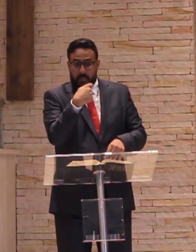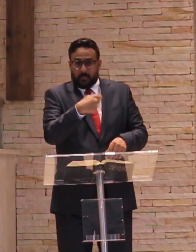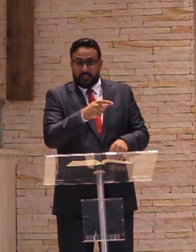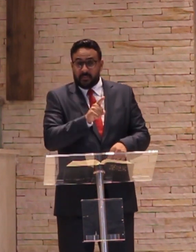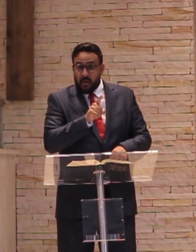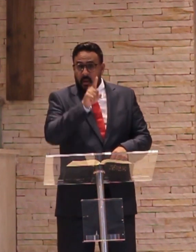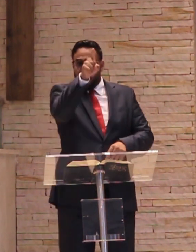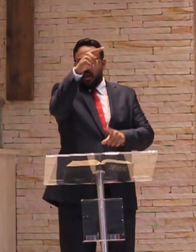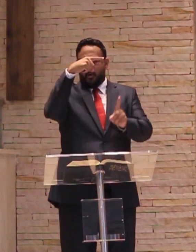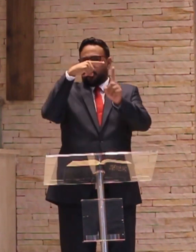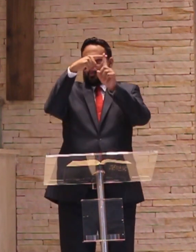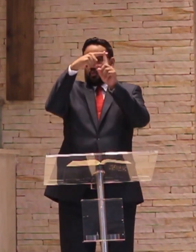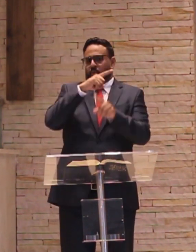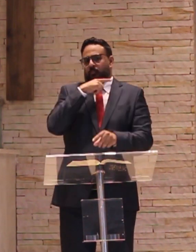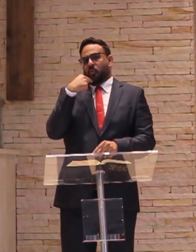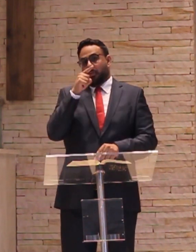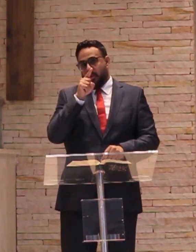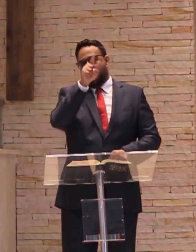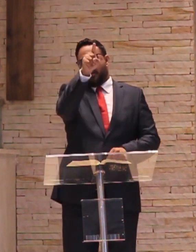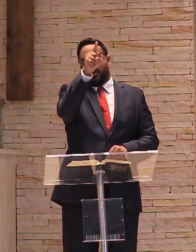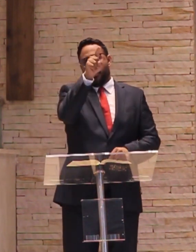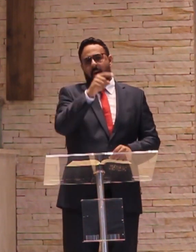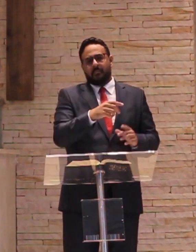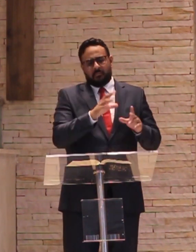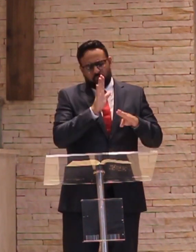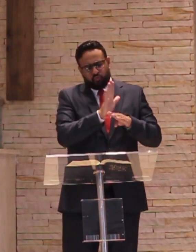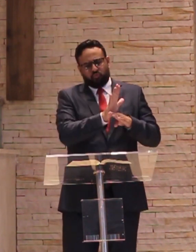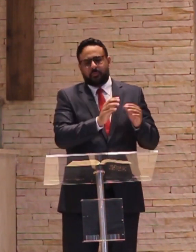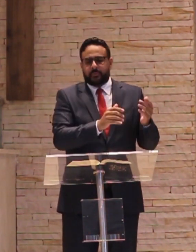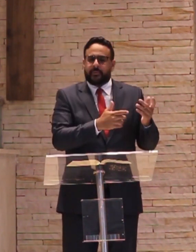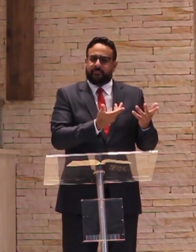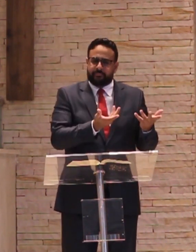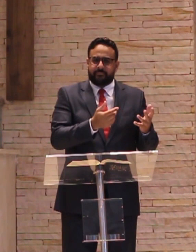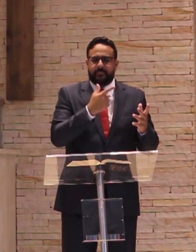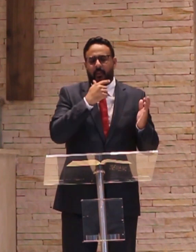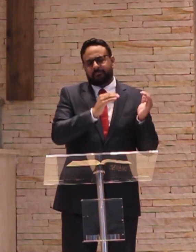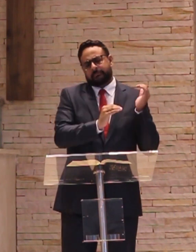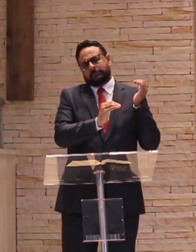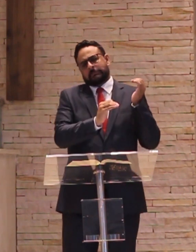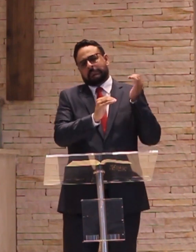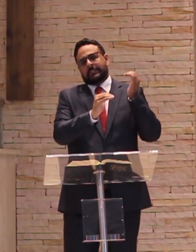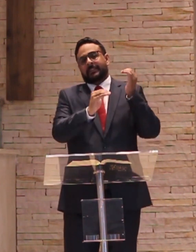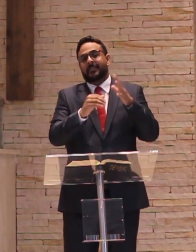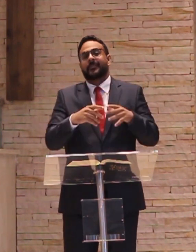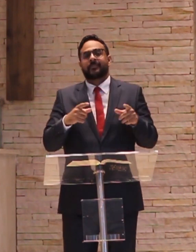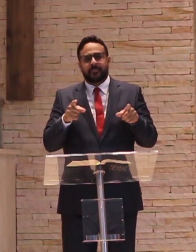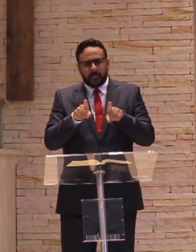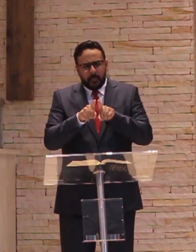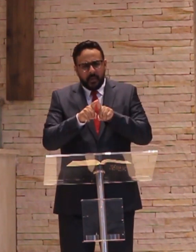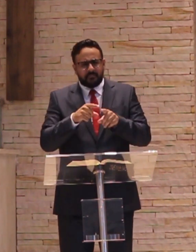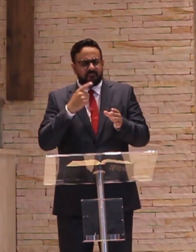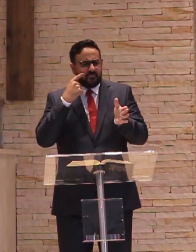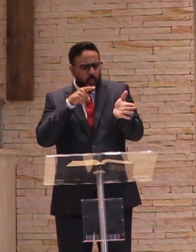no lugar que eles tinham planejado, que era lá no Monte do Calvário, e assim então aquele homem carregou a cruz de